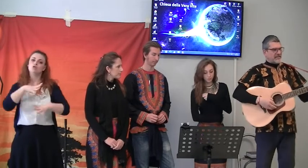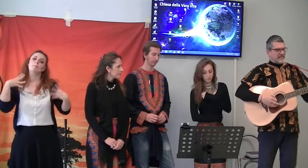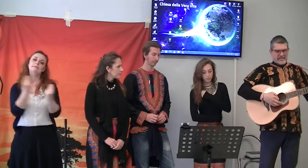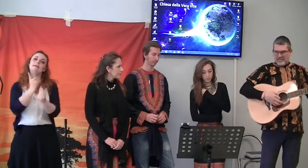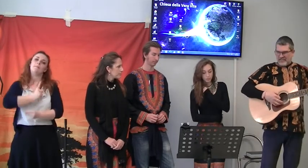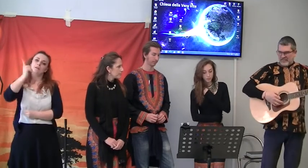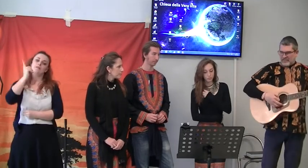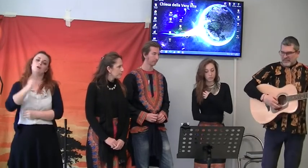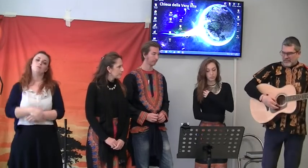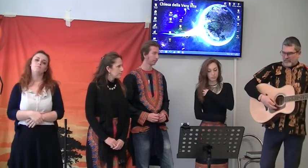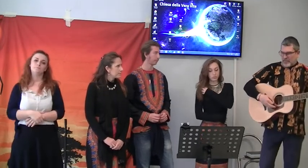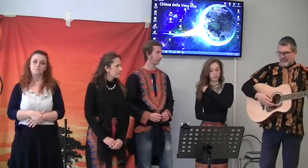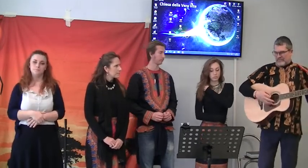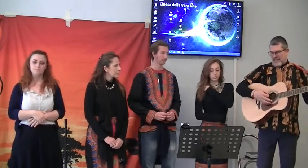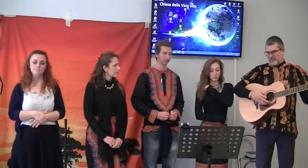noi